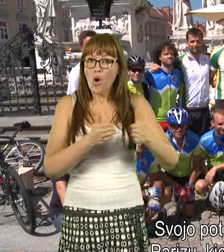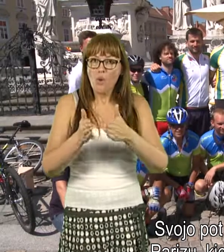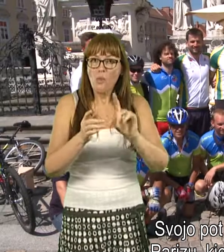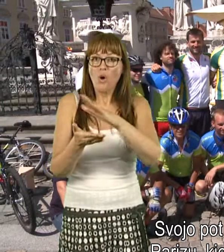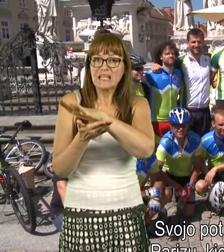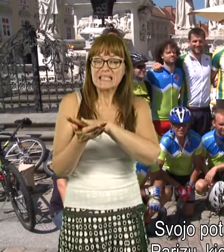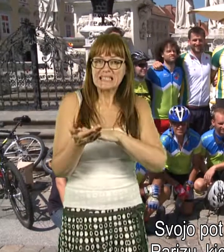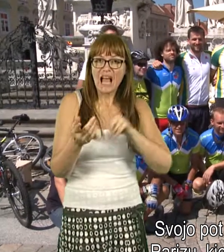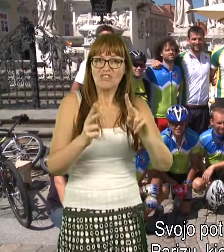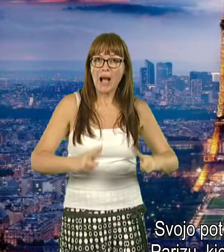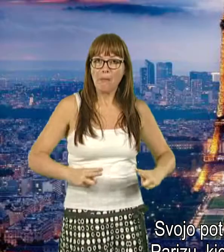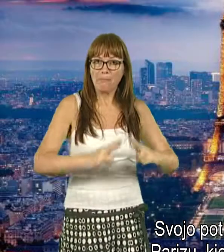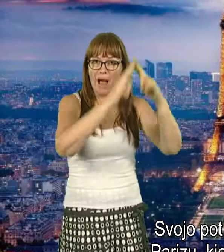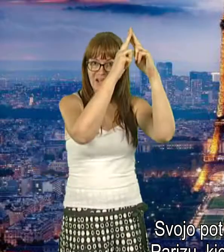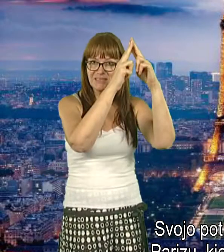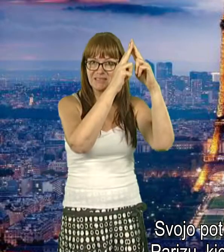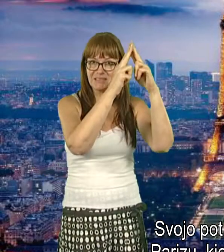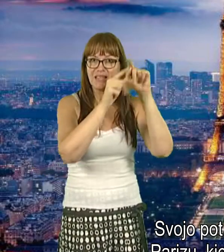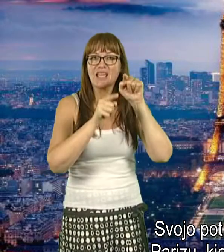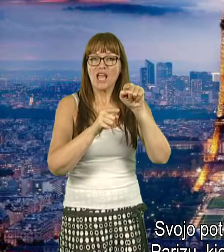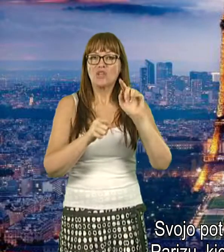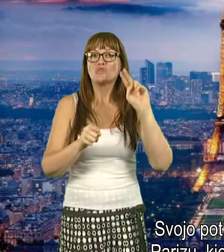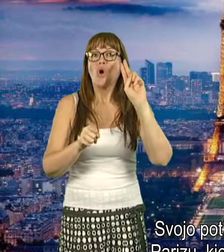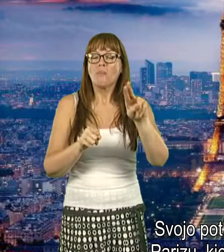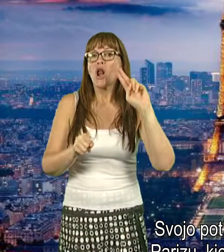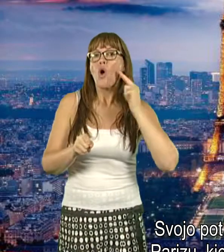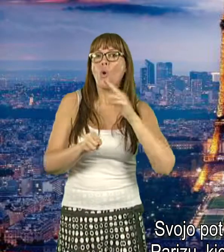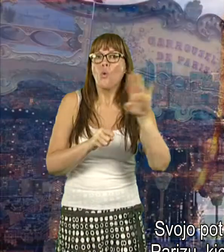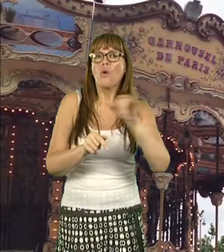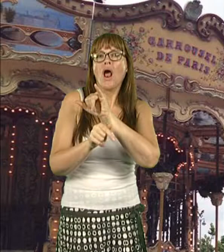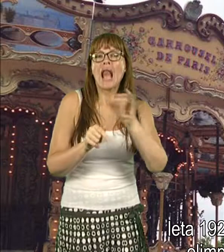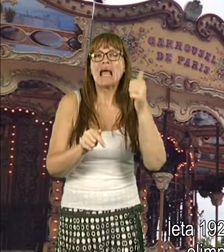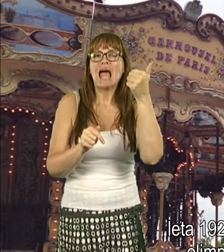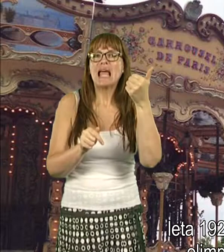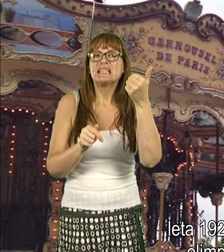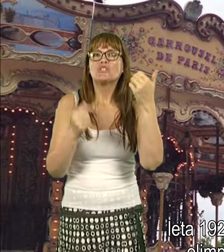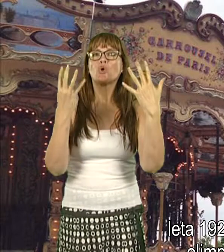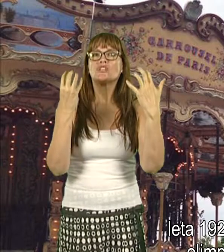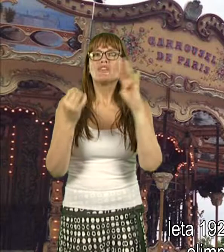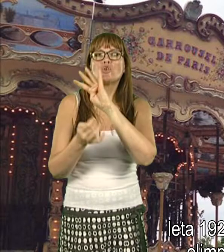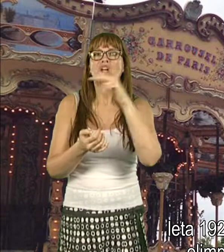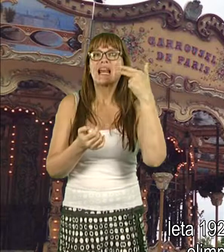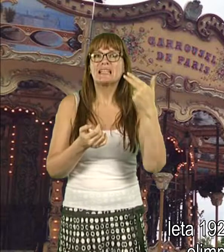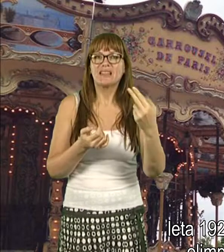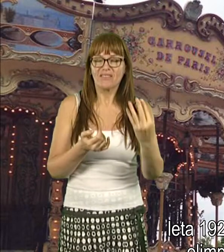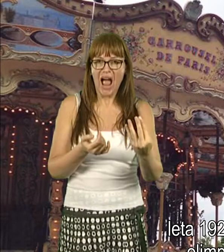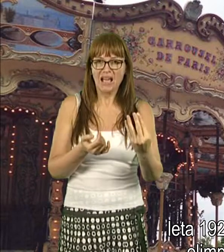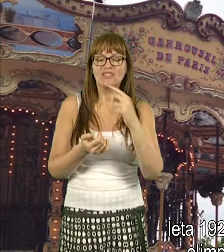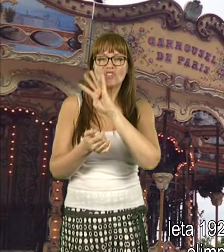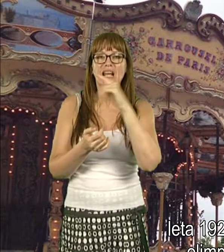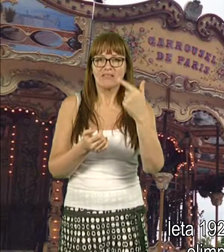Svojo pot pa je začela v Parizu, kjer so imeli gluhi leta 1924 svoje prve olimpijske